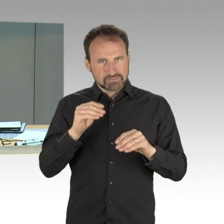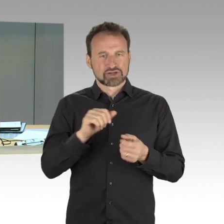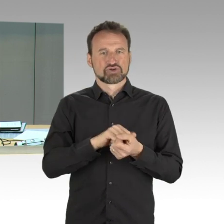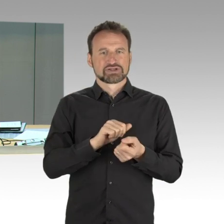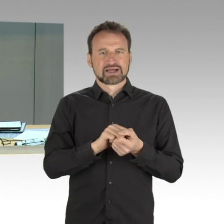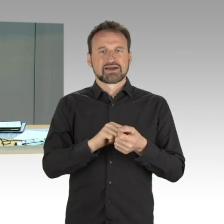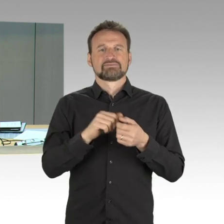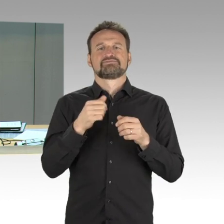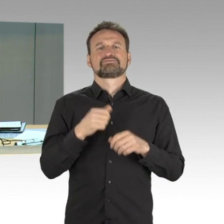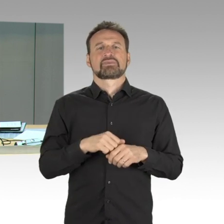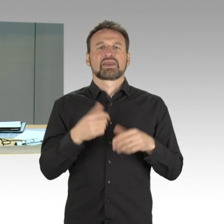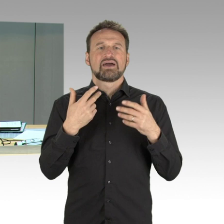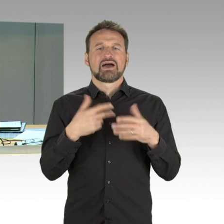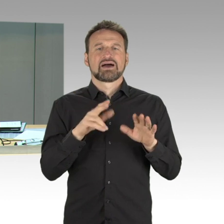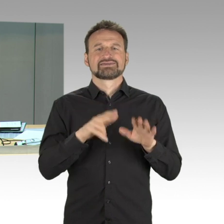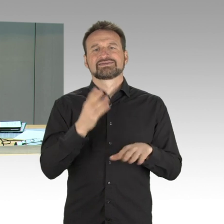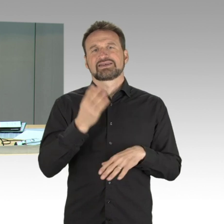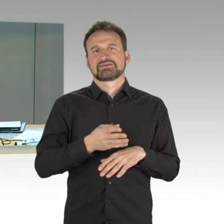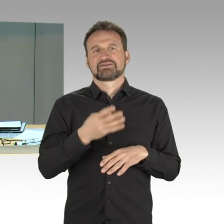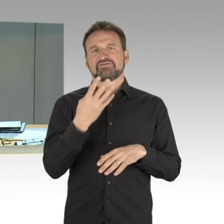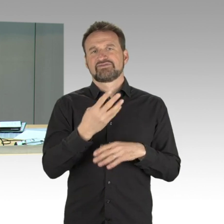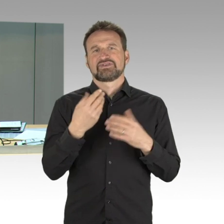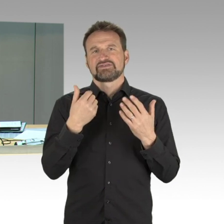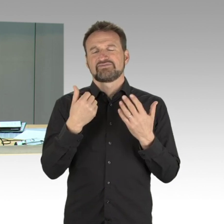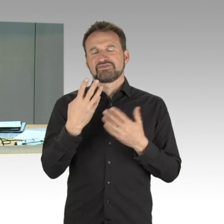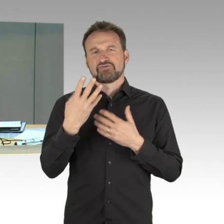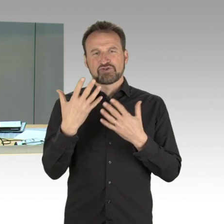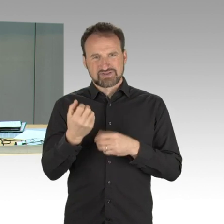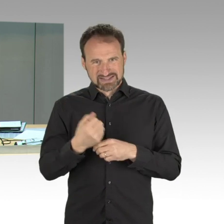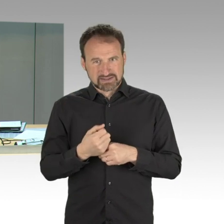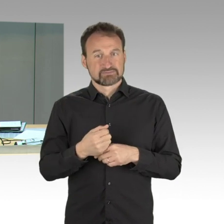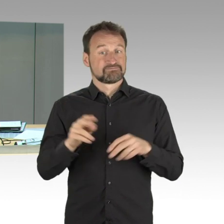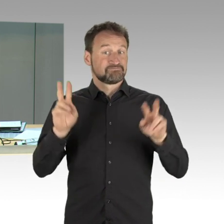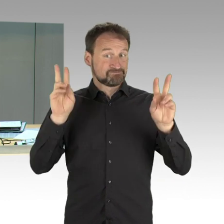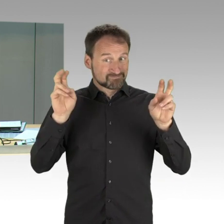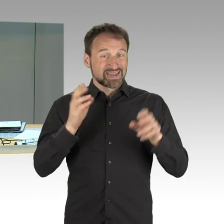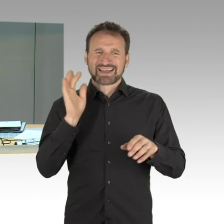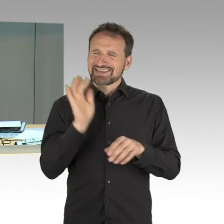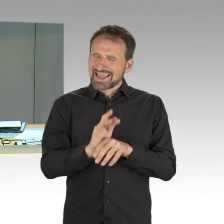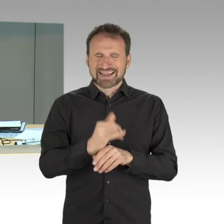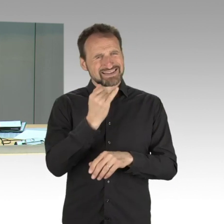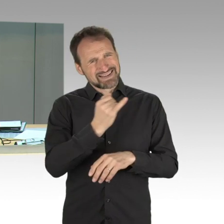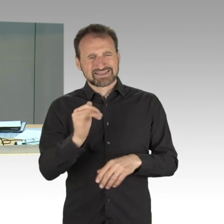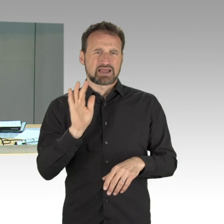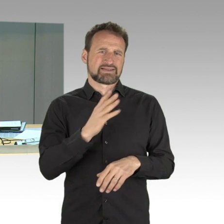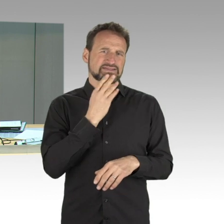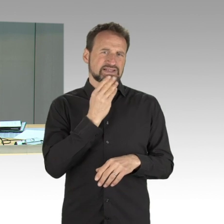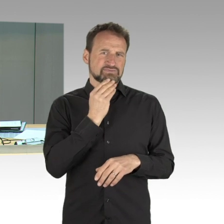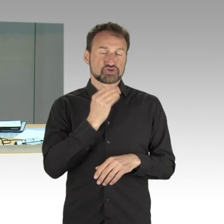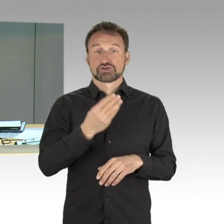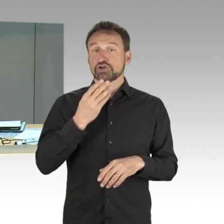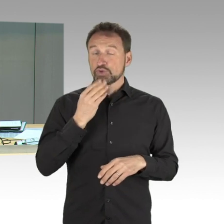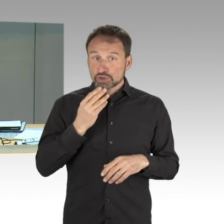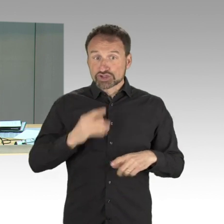jeden Antisemitismus jüdisches Leben in Berlin schützen. Die anderen Anträge auf Aktuelle Stunde haben damit